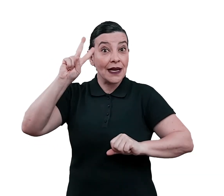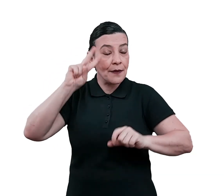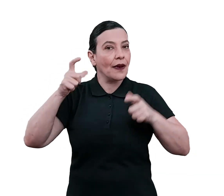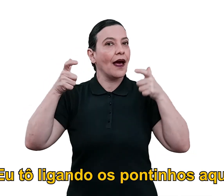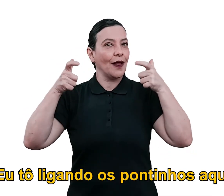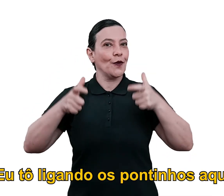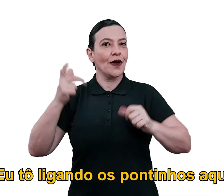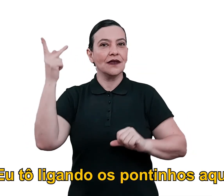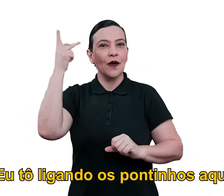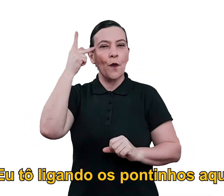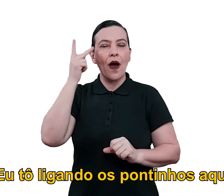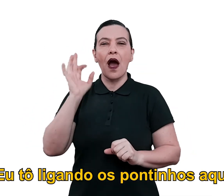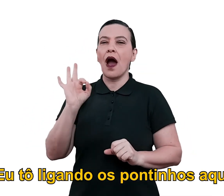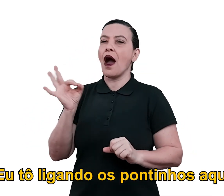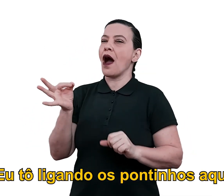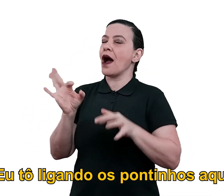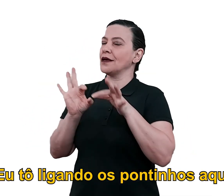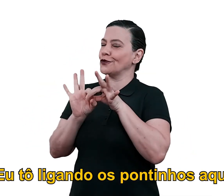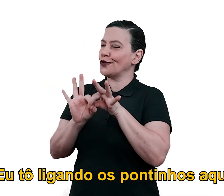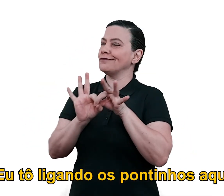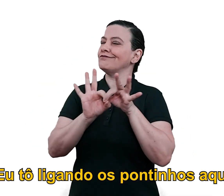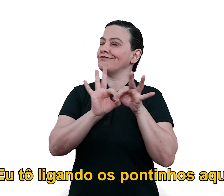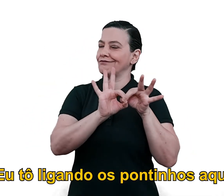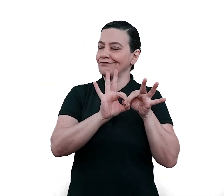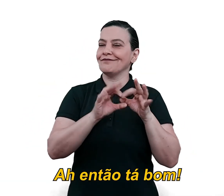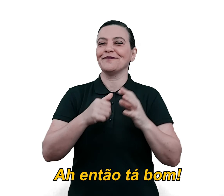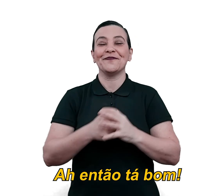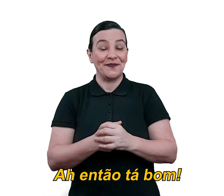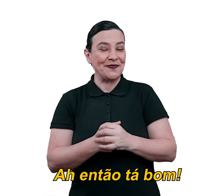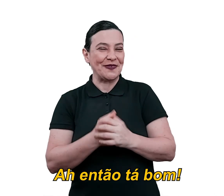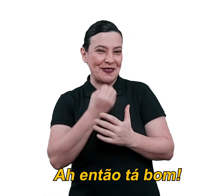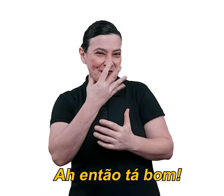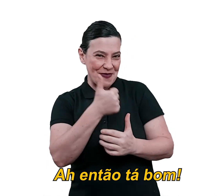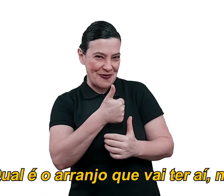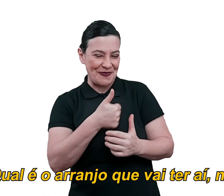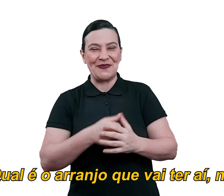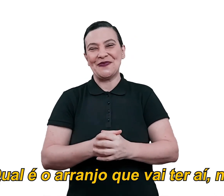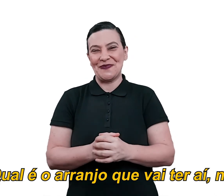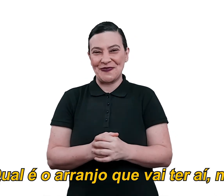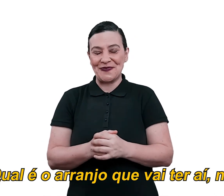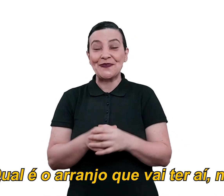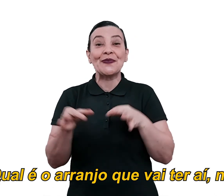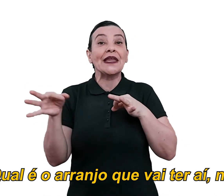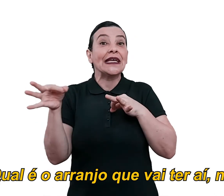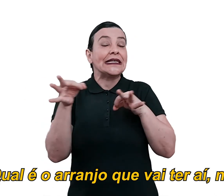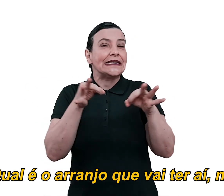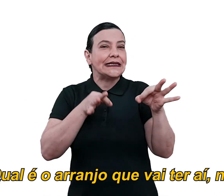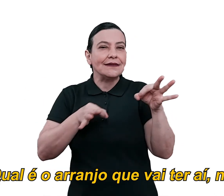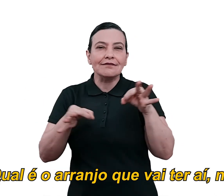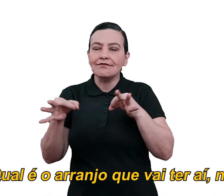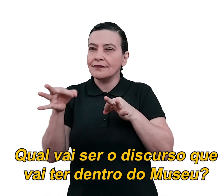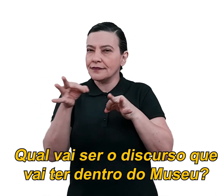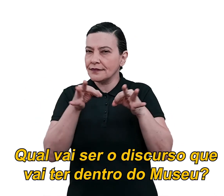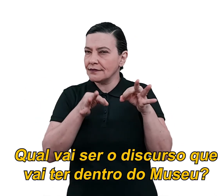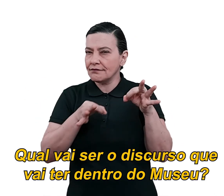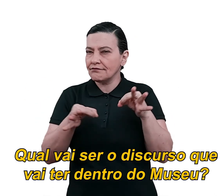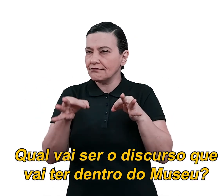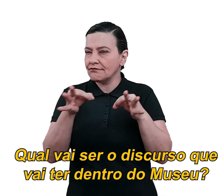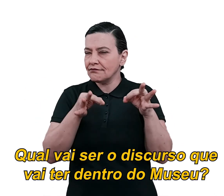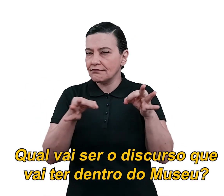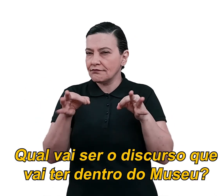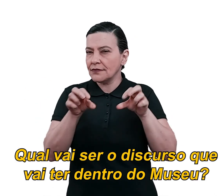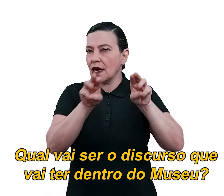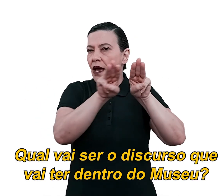momento. Não, eu tô ligando os pontinhos aqui, tipo. Ah, então tá bom. Qual é o arranjo que vai ter ali, né? Qual vai ser